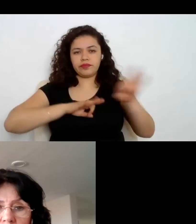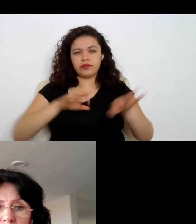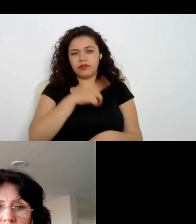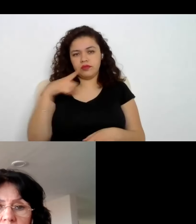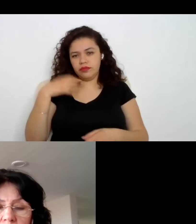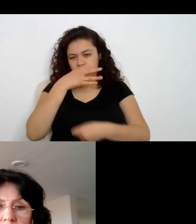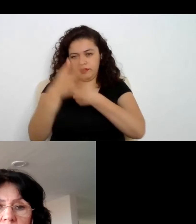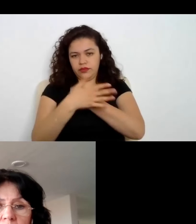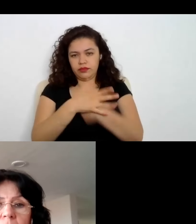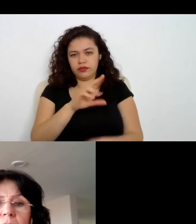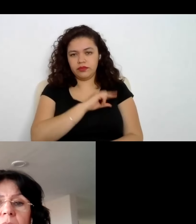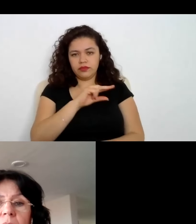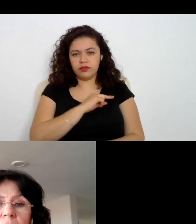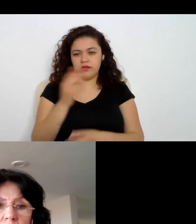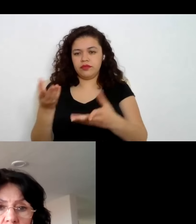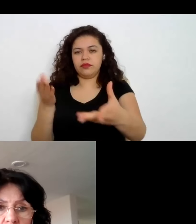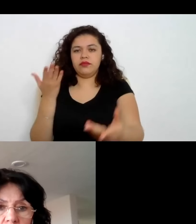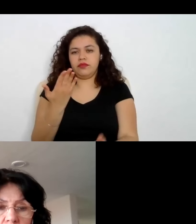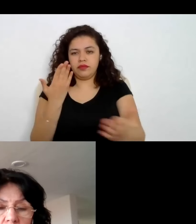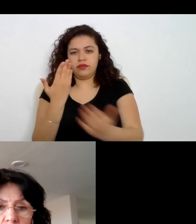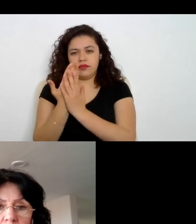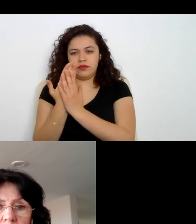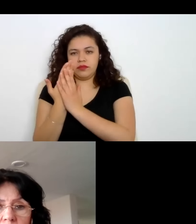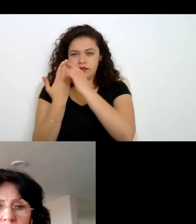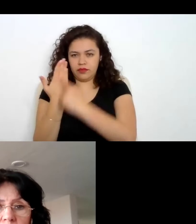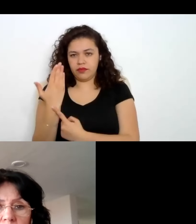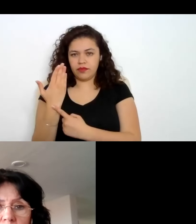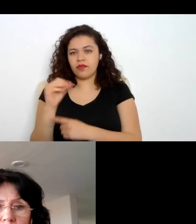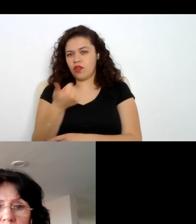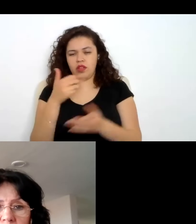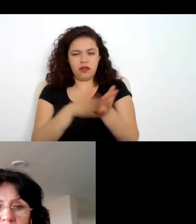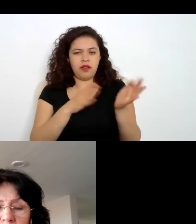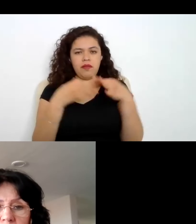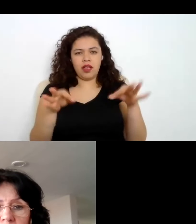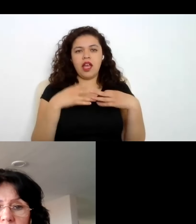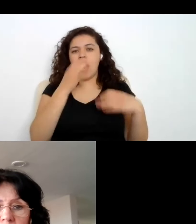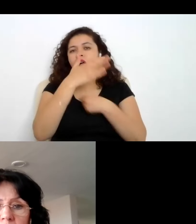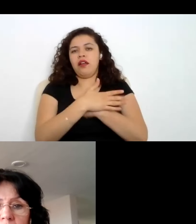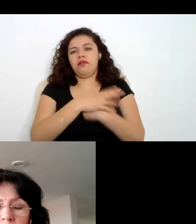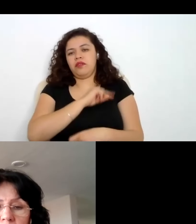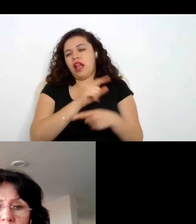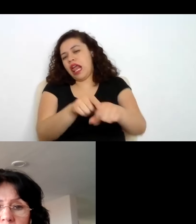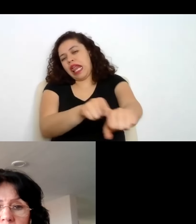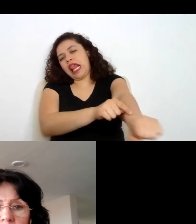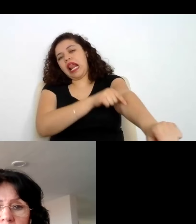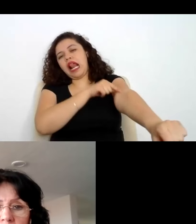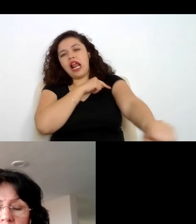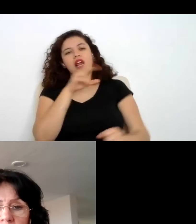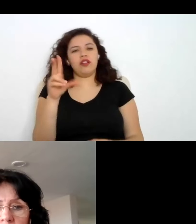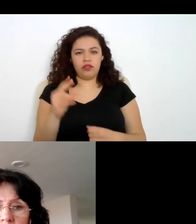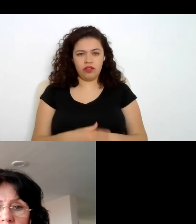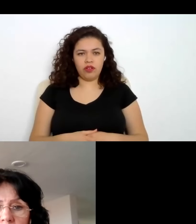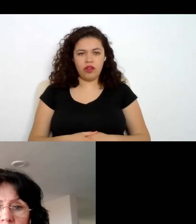de privacidad en la parte de atrás o en otra hoja. Tampoco es un aviso de privacidad enorme cuando tú